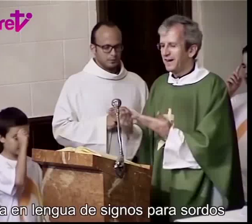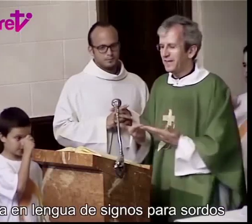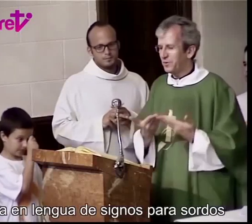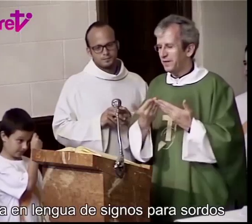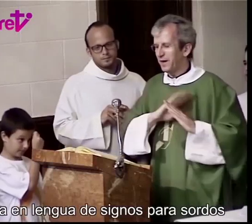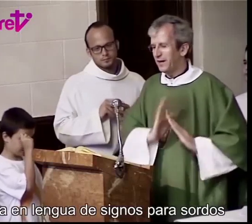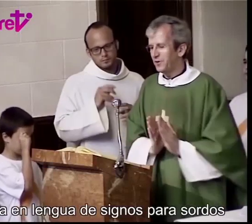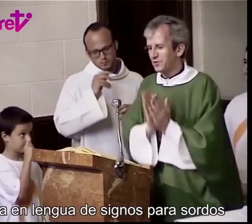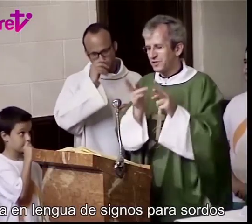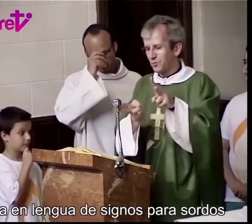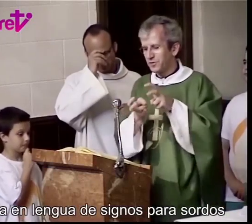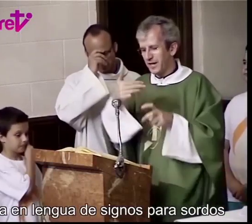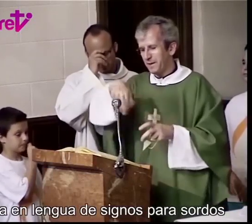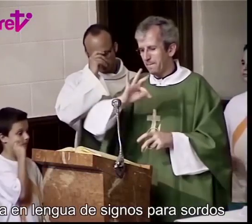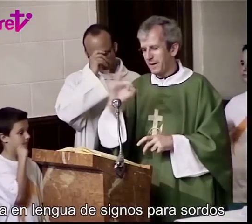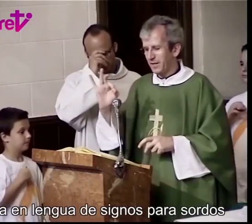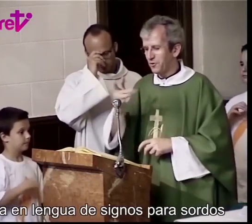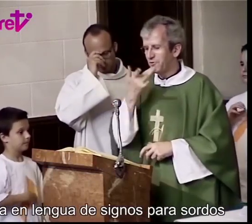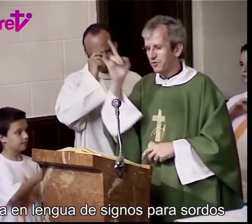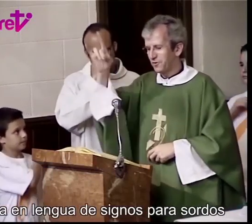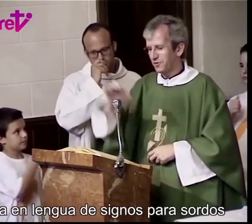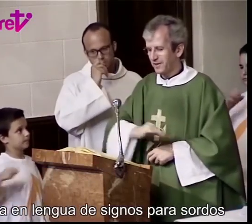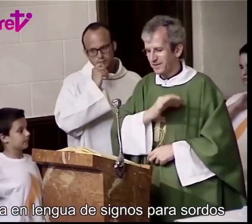Lectura del Evangelio según San Mateo.